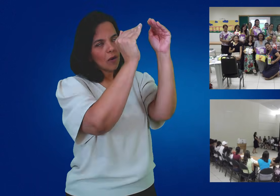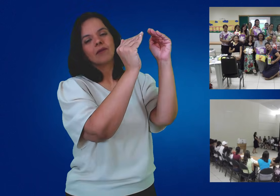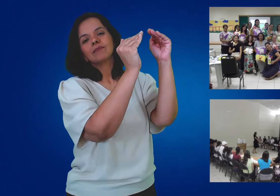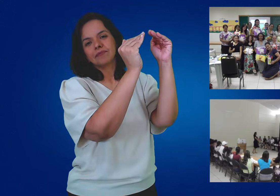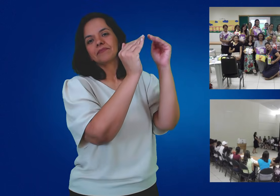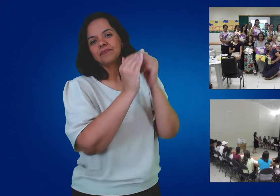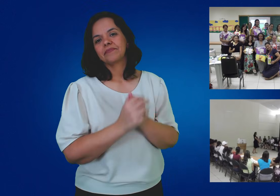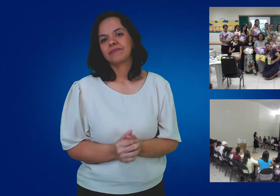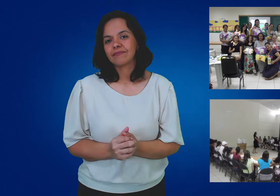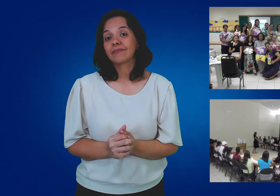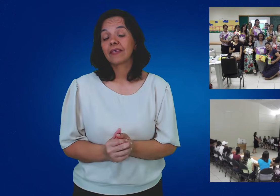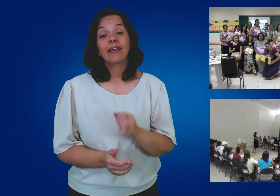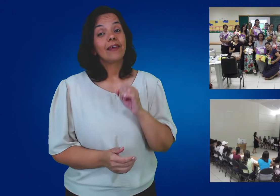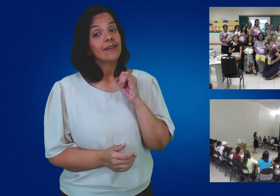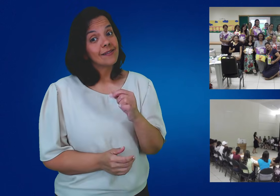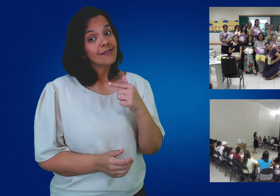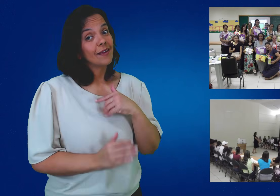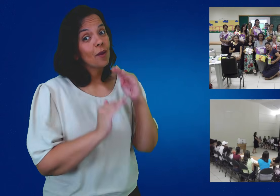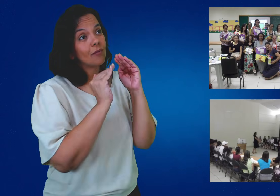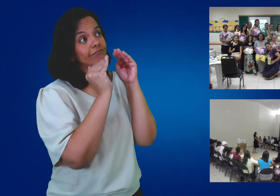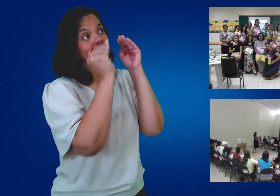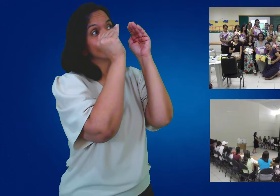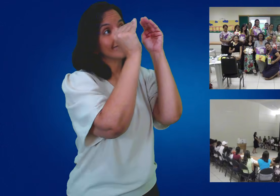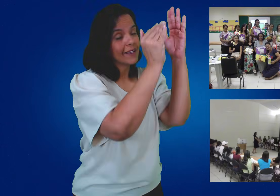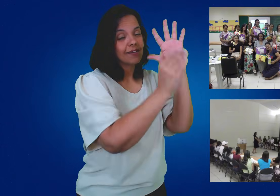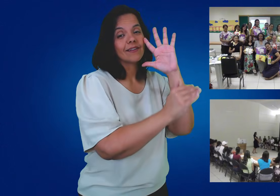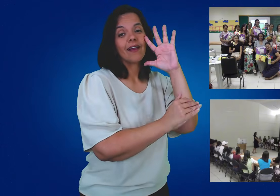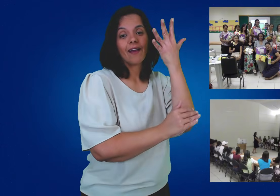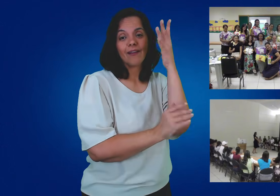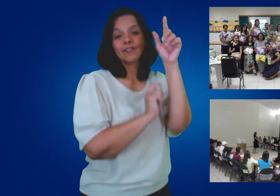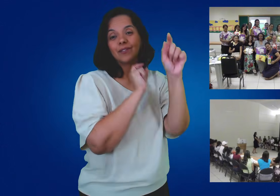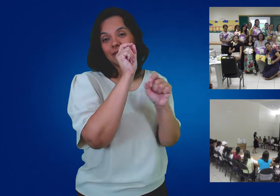E através da fé, nós nos tornamos obedientes a Deus.